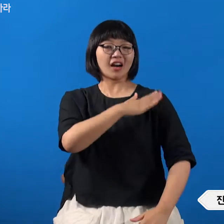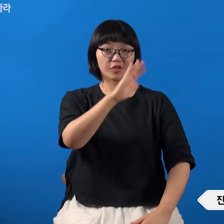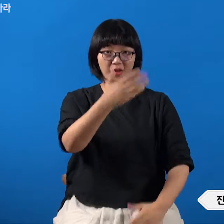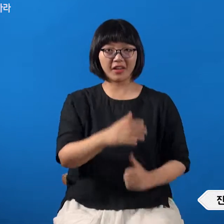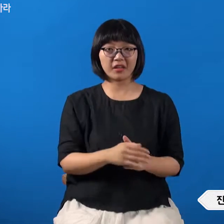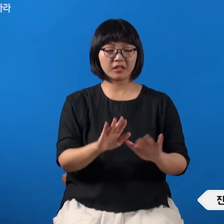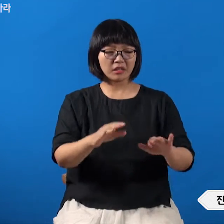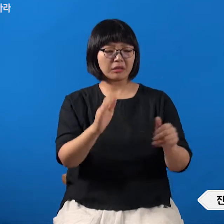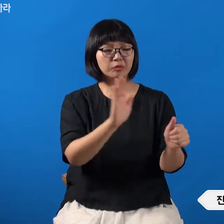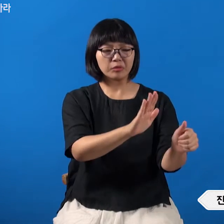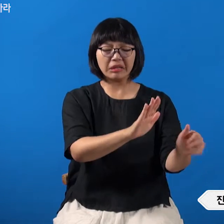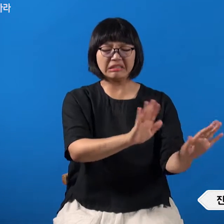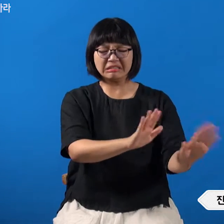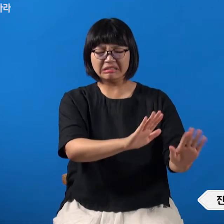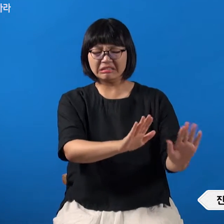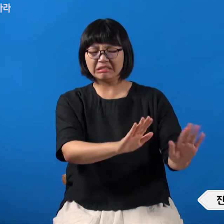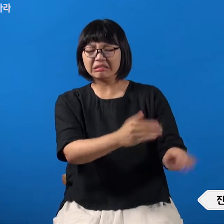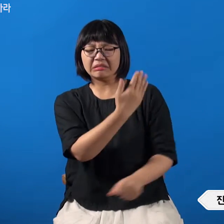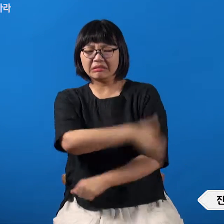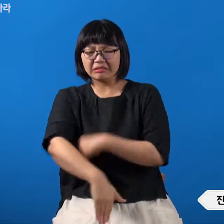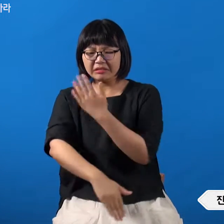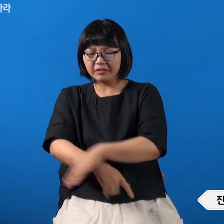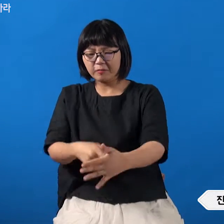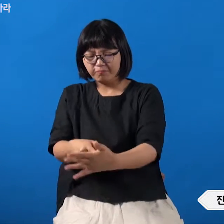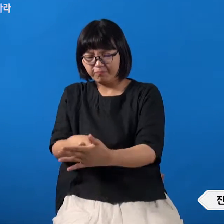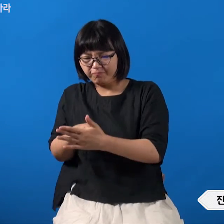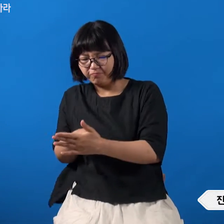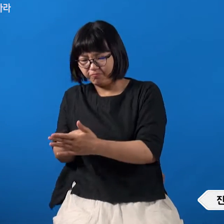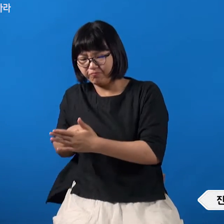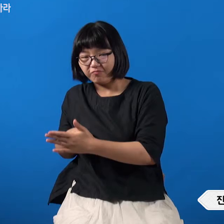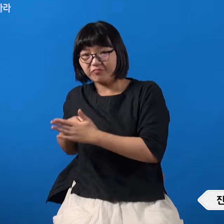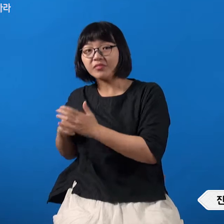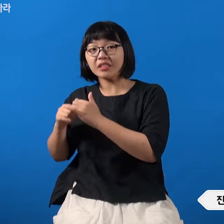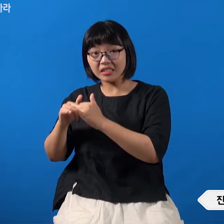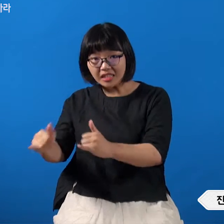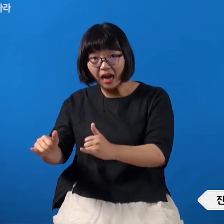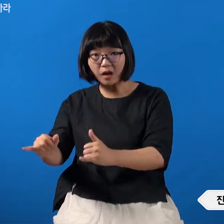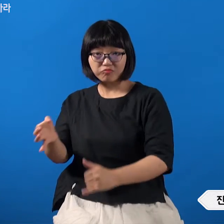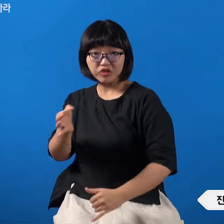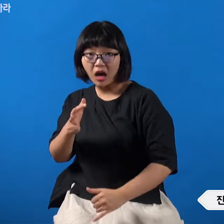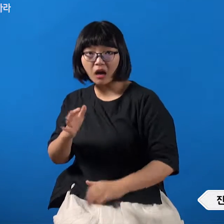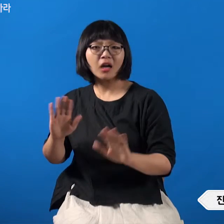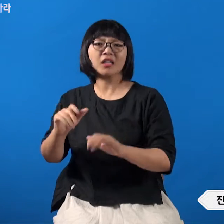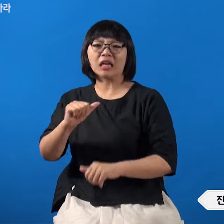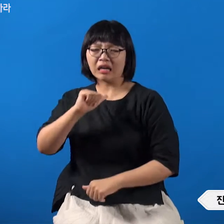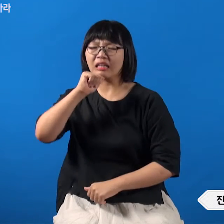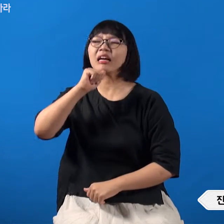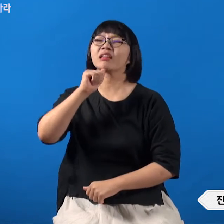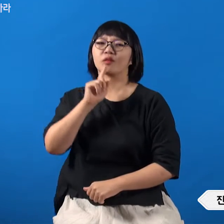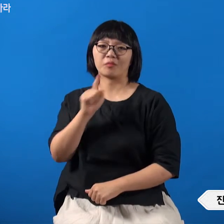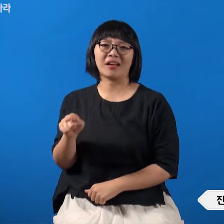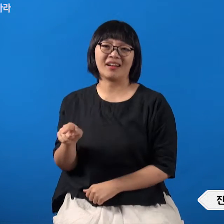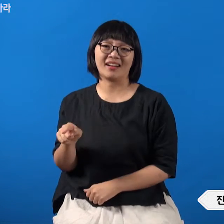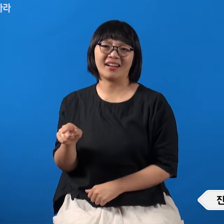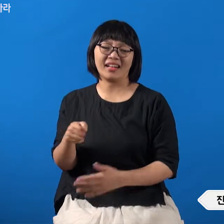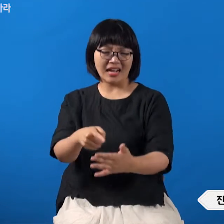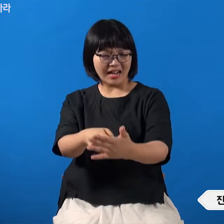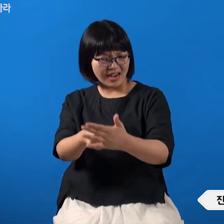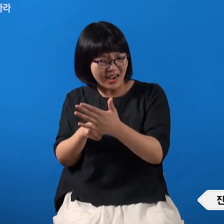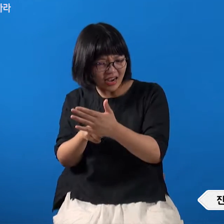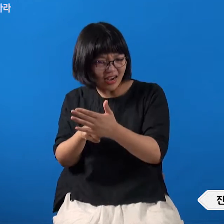말씀하고 계십니다. 이 과도히 아낀다는 것은 절약을 잘한다는 것을 뜻하지 않습니다.